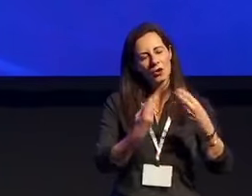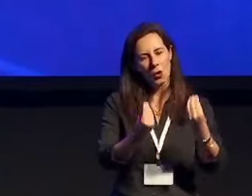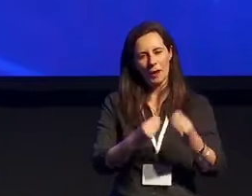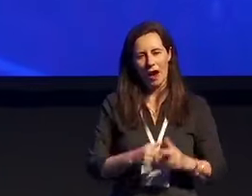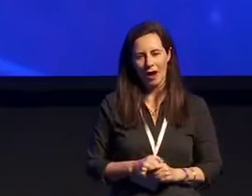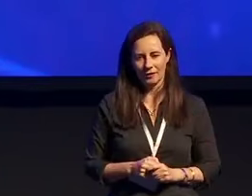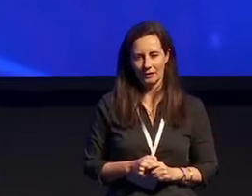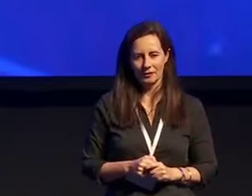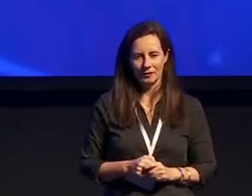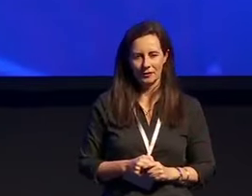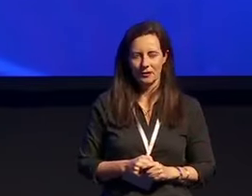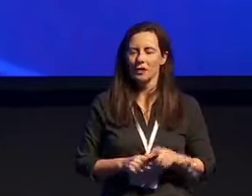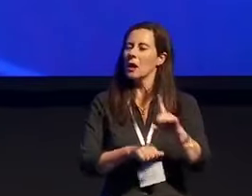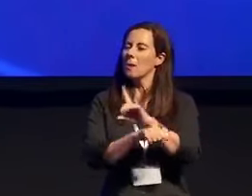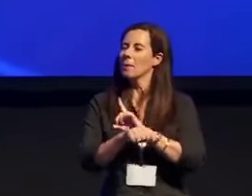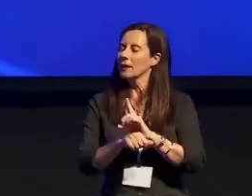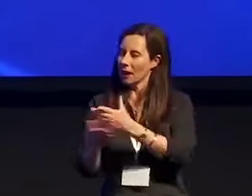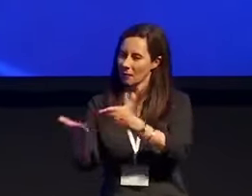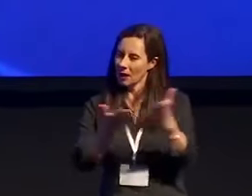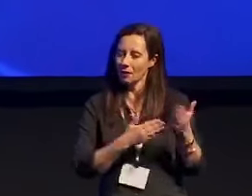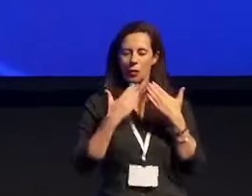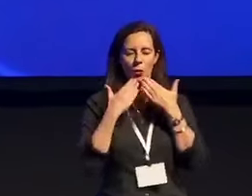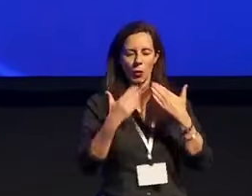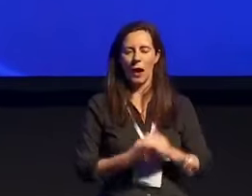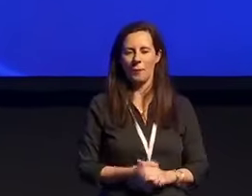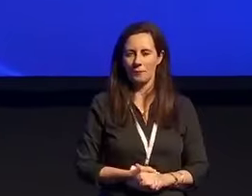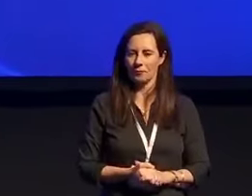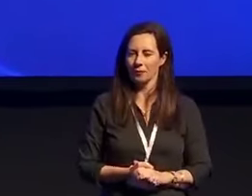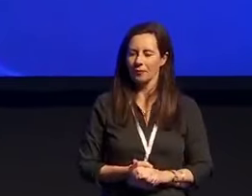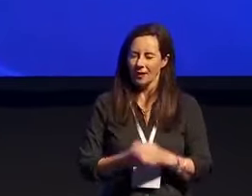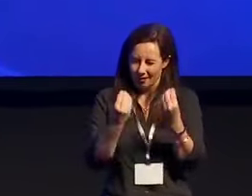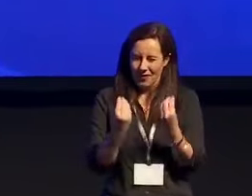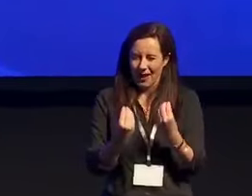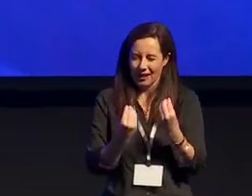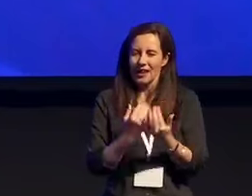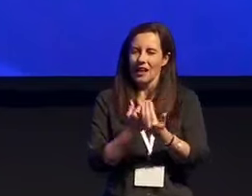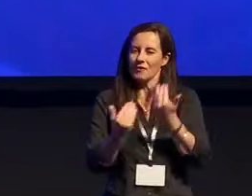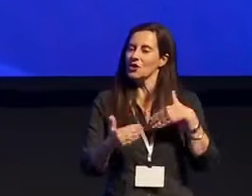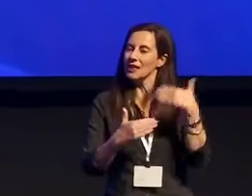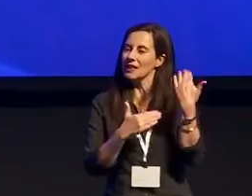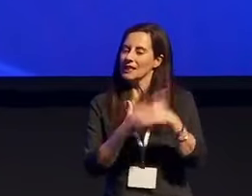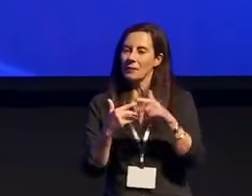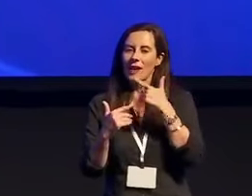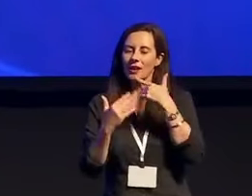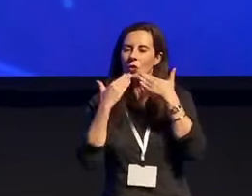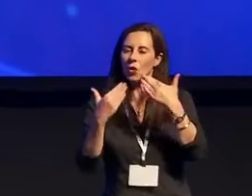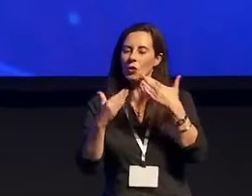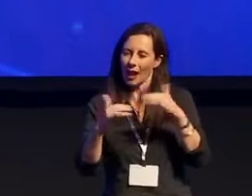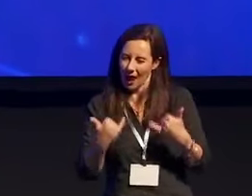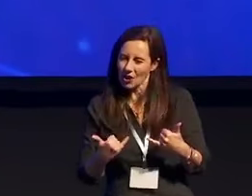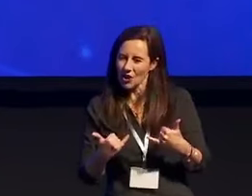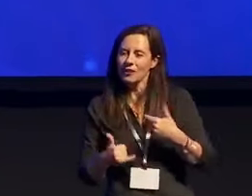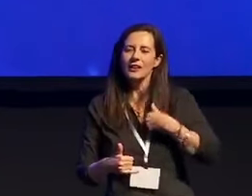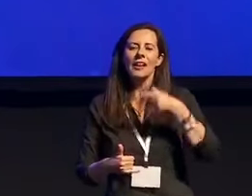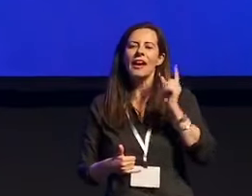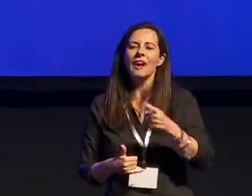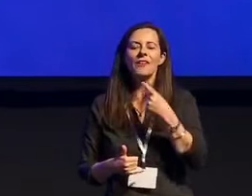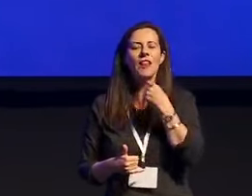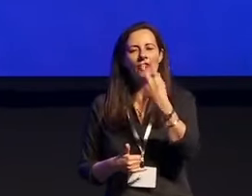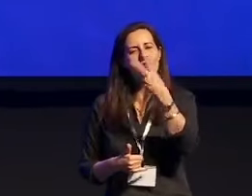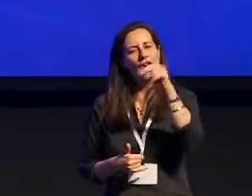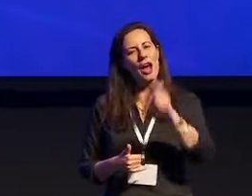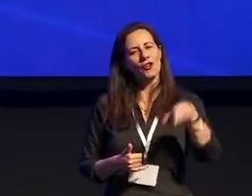מעט, ובינתיים לכם תודה. ורגע, לפני שנסיים עם התודות לעכשיו, אני חייבת